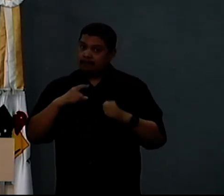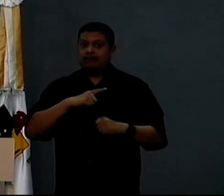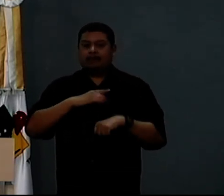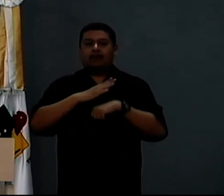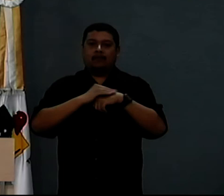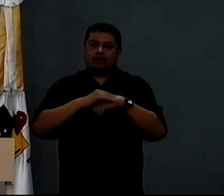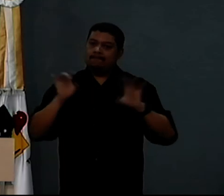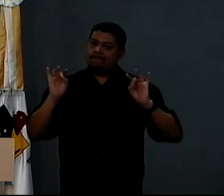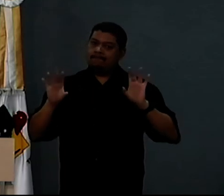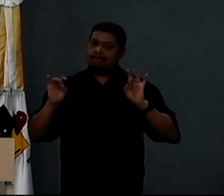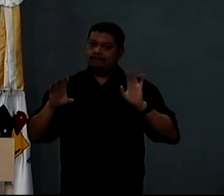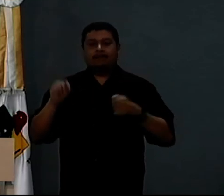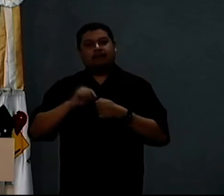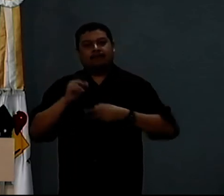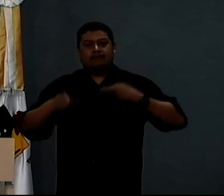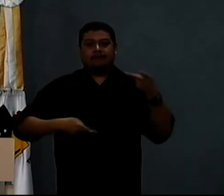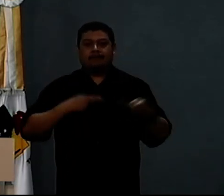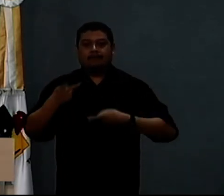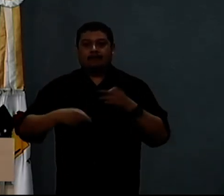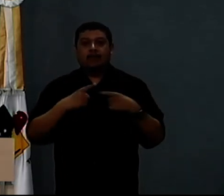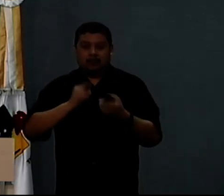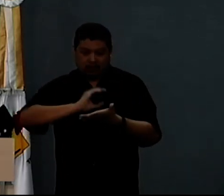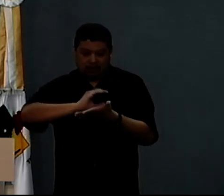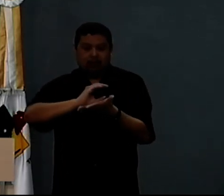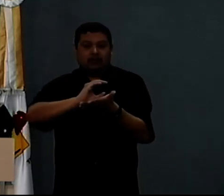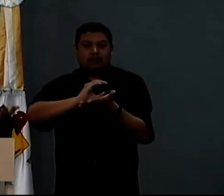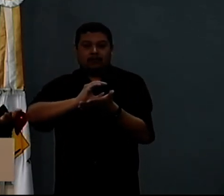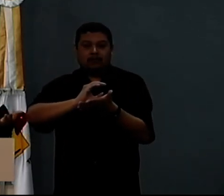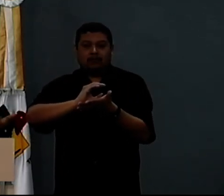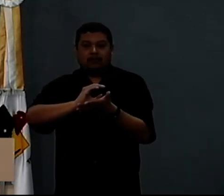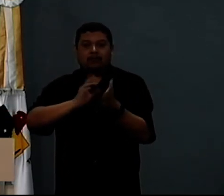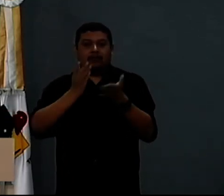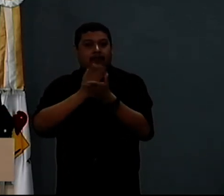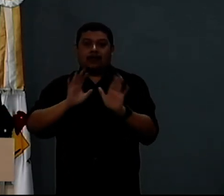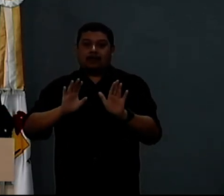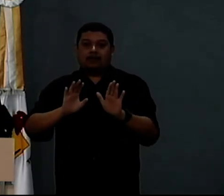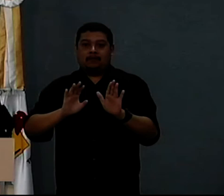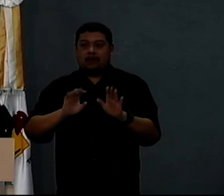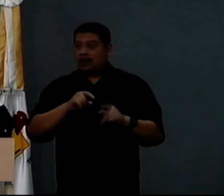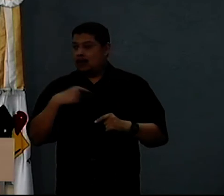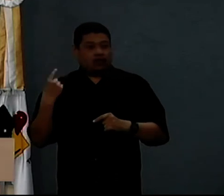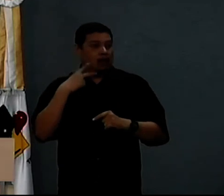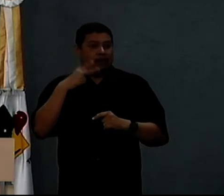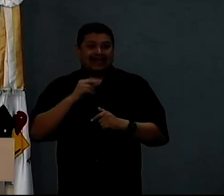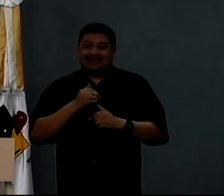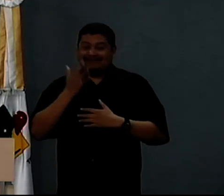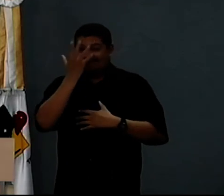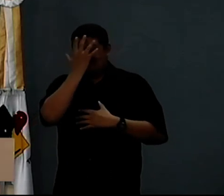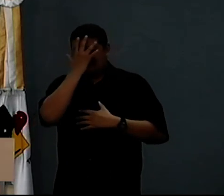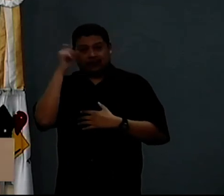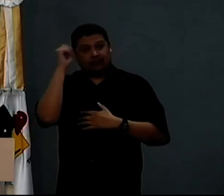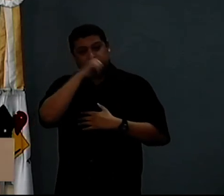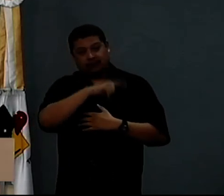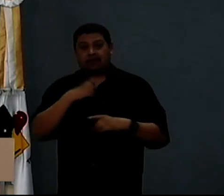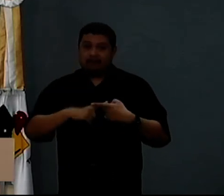atender, né? E fazer esse projeto, porque se essa grana for devolvida, meio milhão, fica ruim para a gente, não vai ficar legal mostrar que